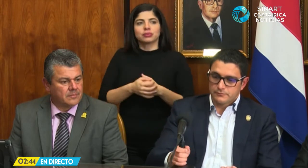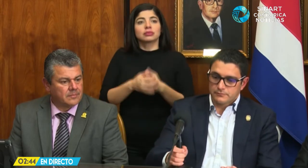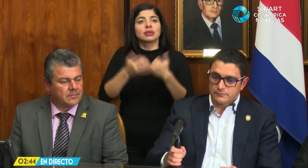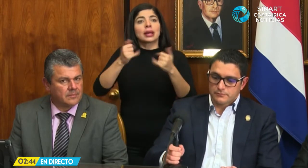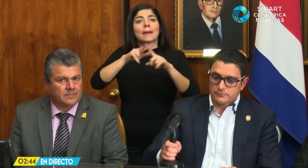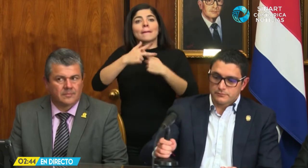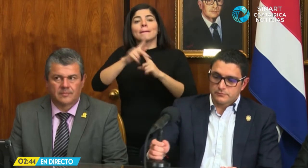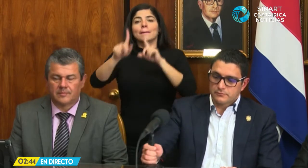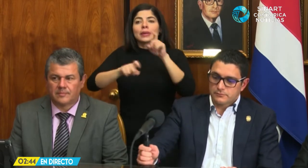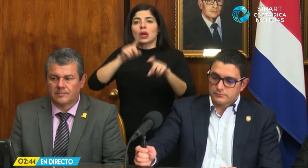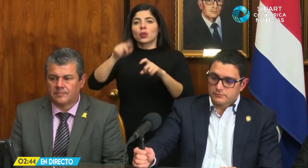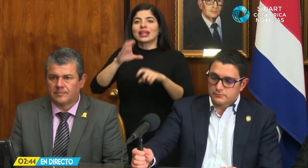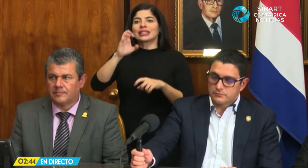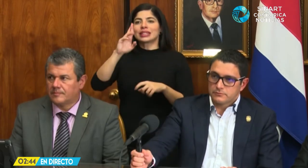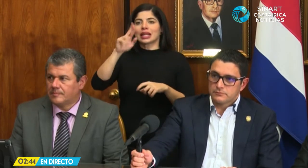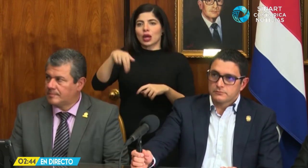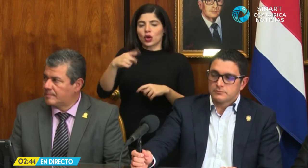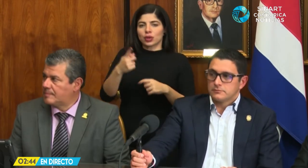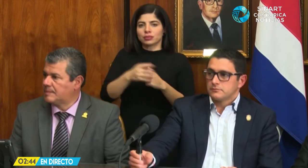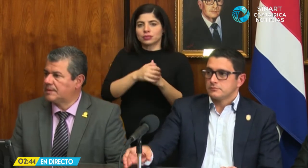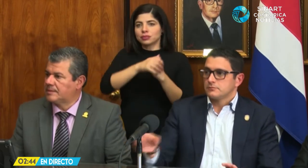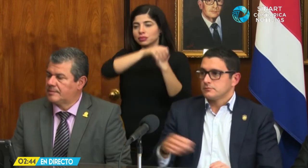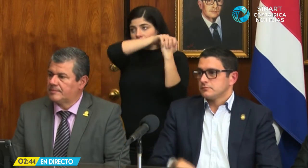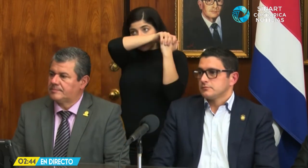Iniciamos un periodo de consulta. CR hoy.